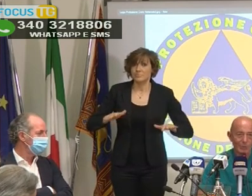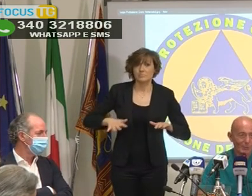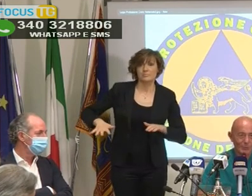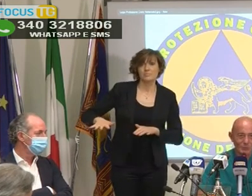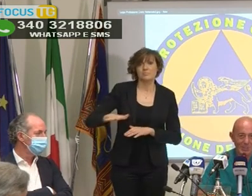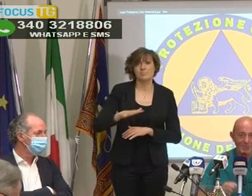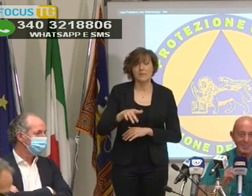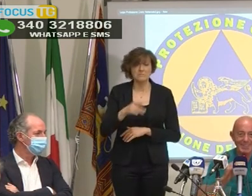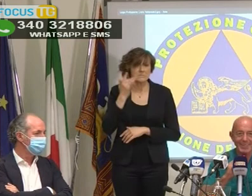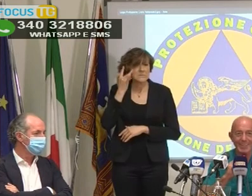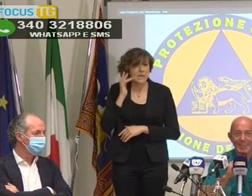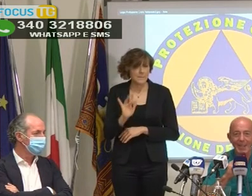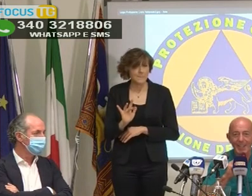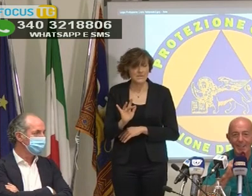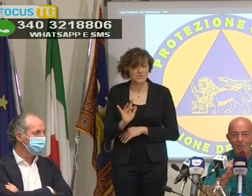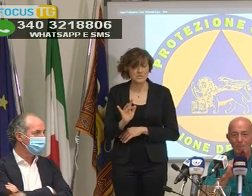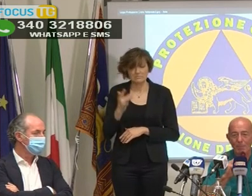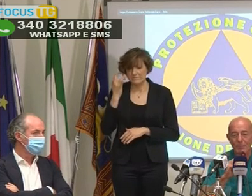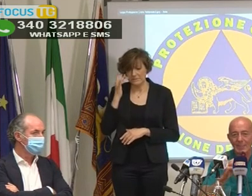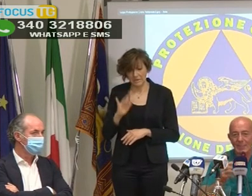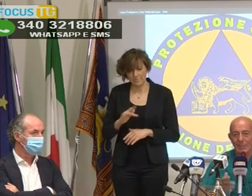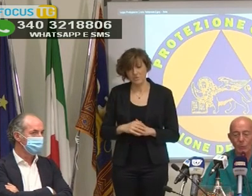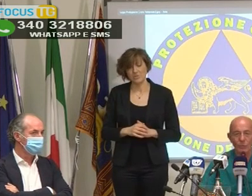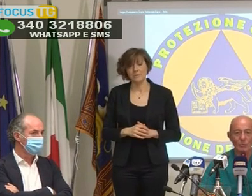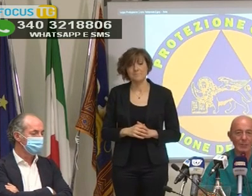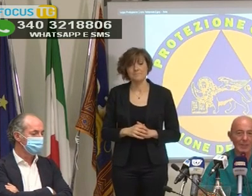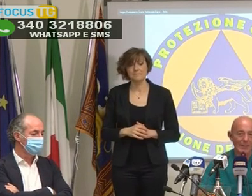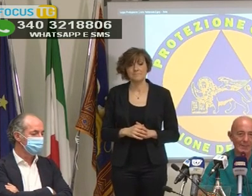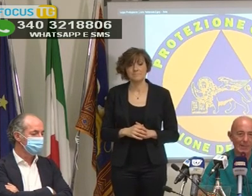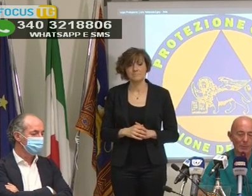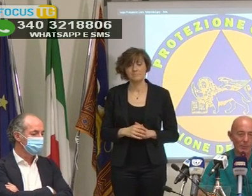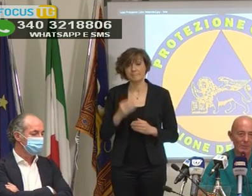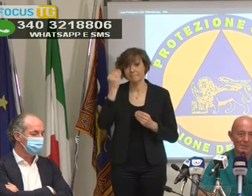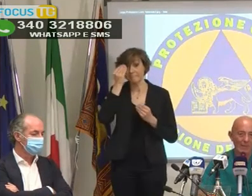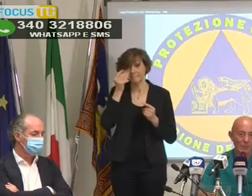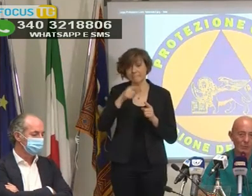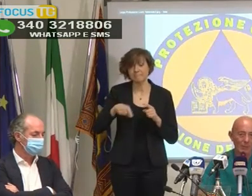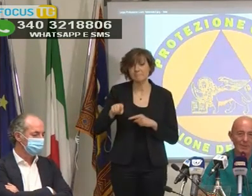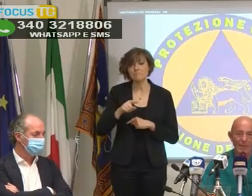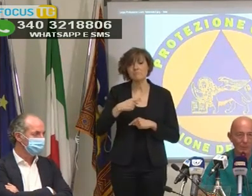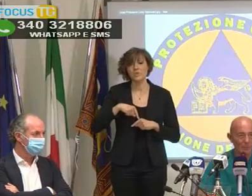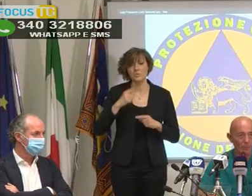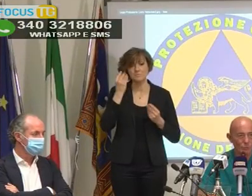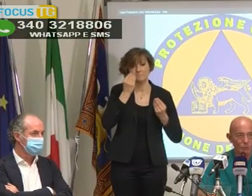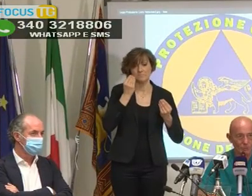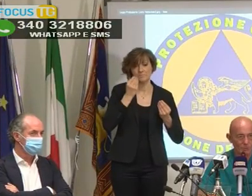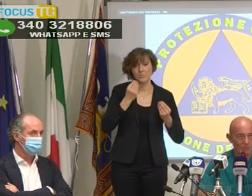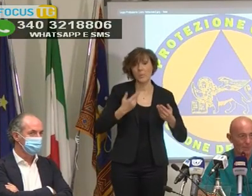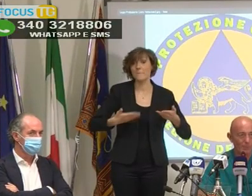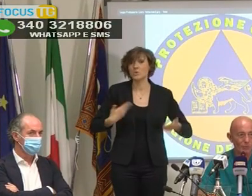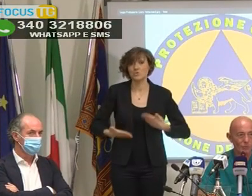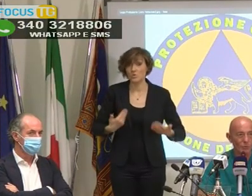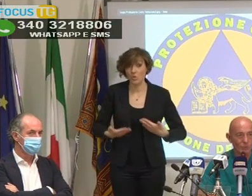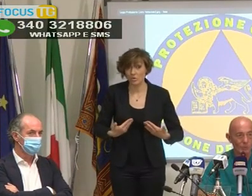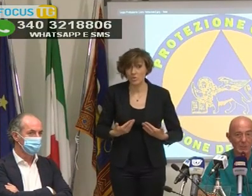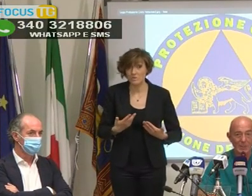È una cosa molto semplice, tenete conto che stiamo ipotizzando di utilizzarlo nei pronto soccorsi,